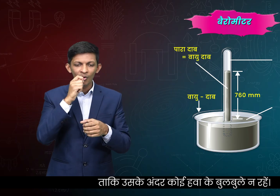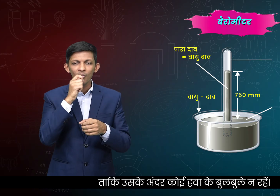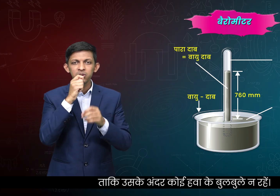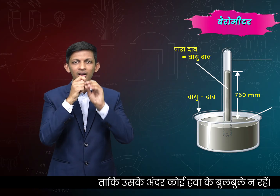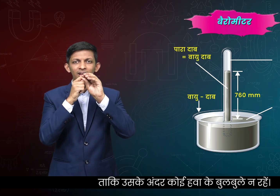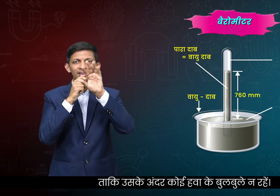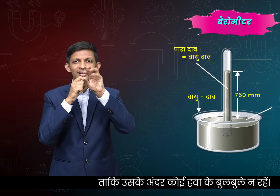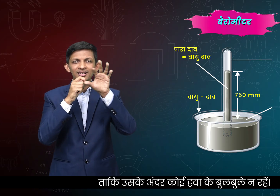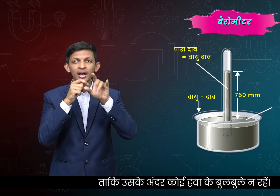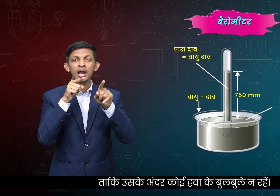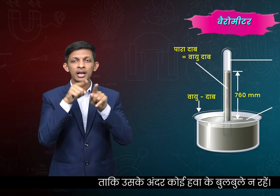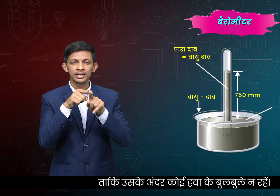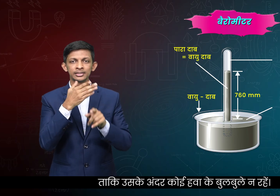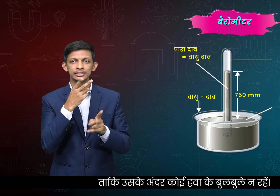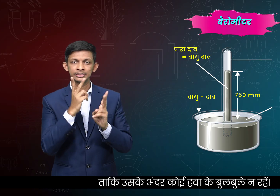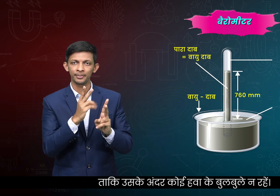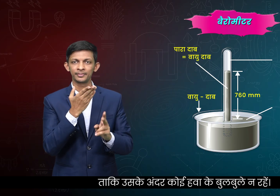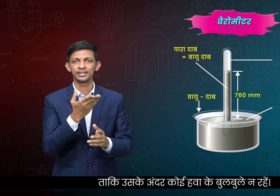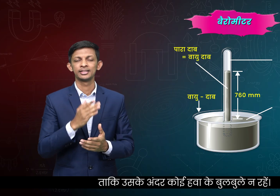के बुलबुले ना रहे।